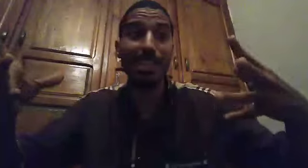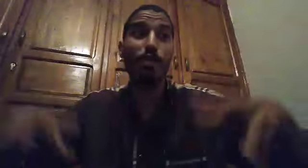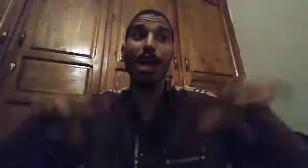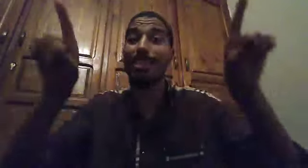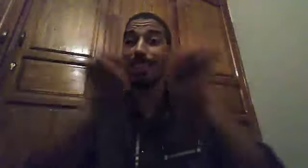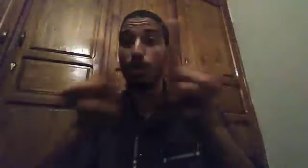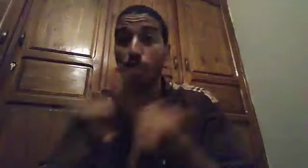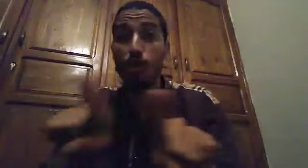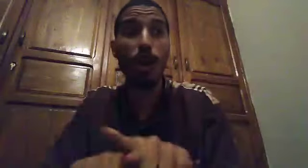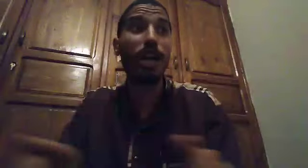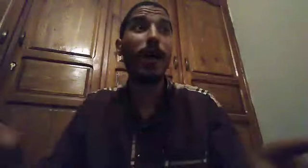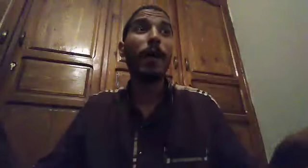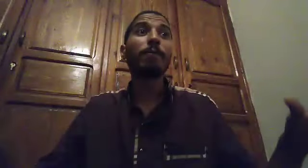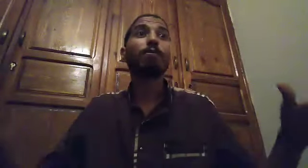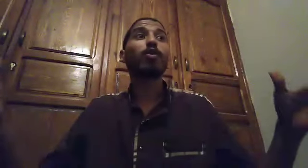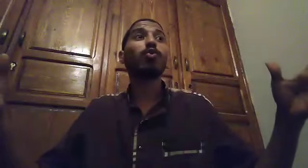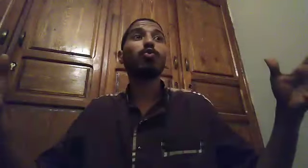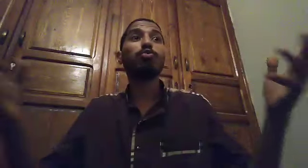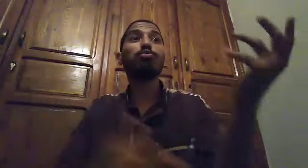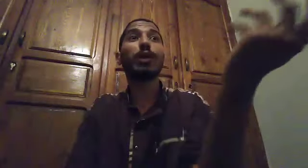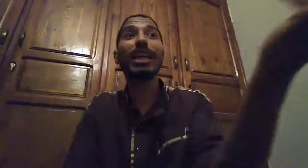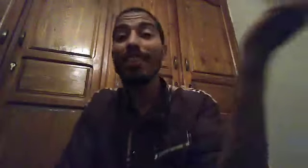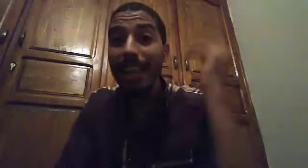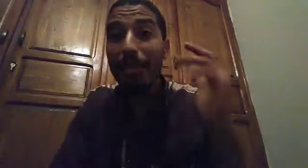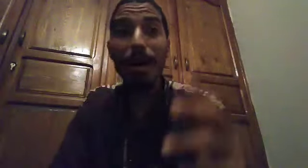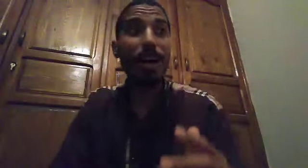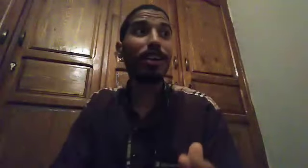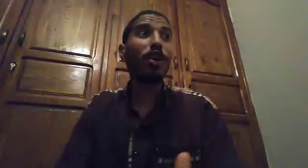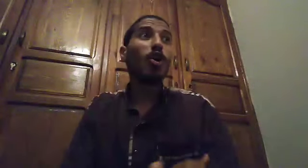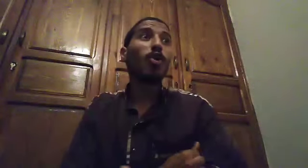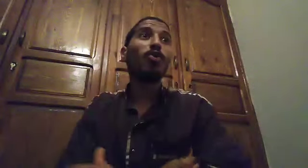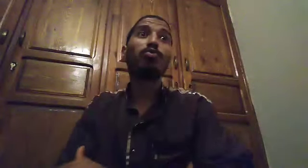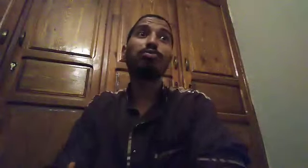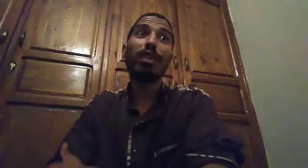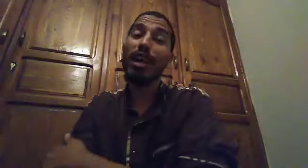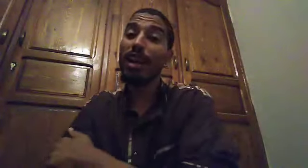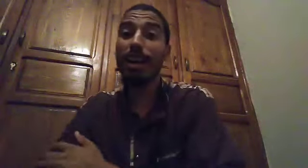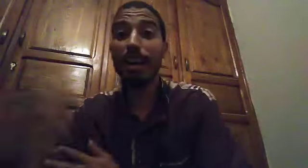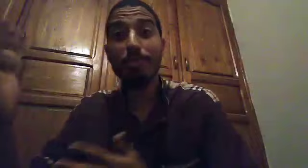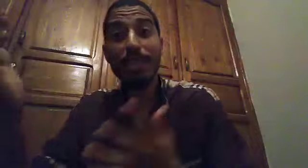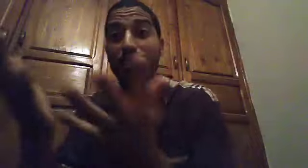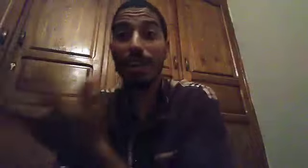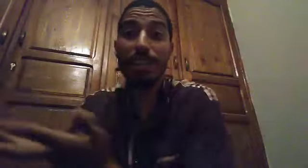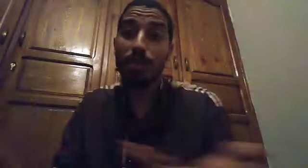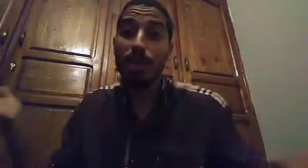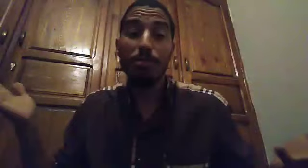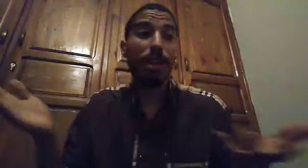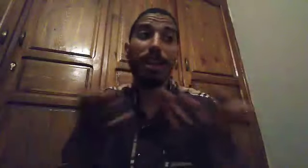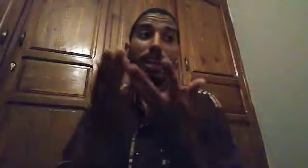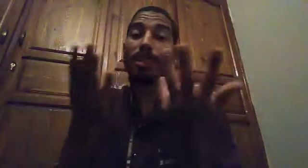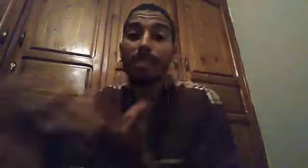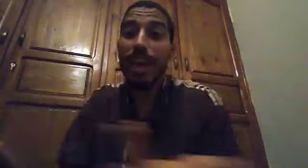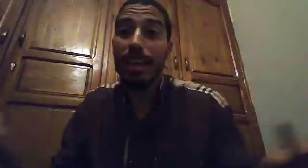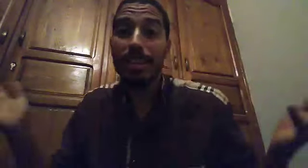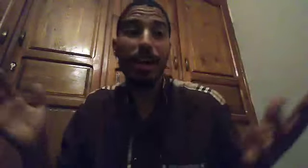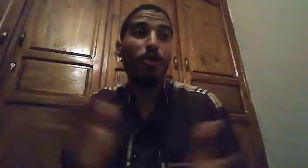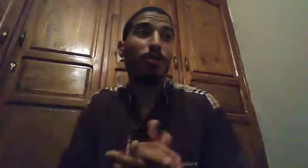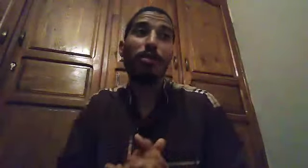ليه وعادلتي الاوروغواي وبكيتي نيمار، راه بالسيف غادي ياخذ دي ماريا، راه يستحق حتى هو، فمن